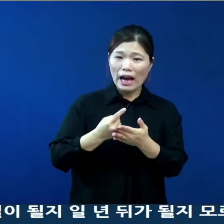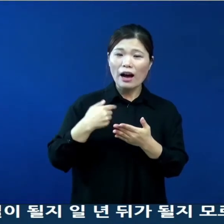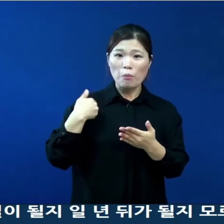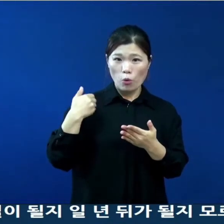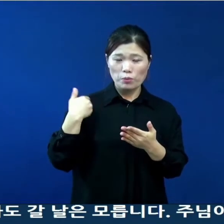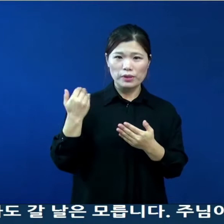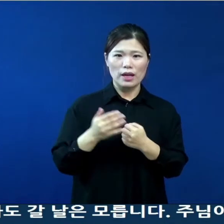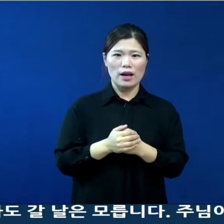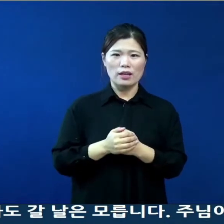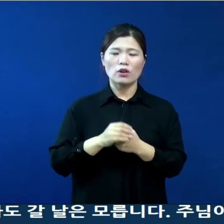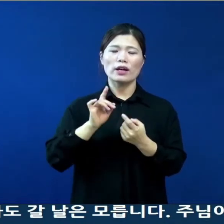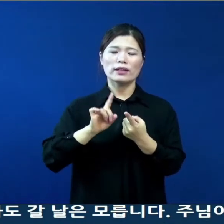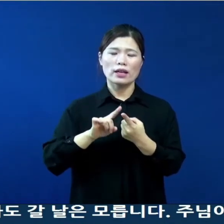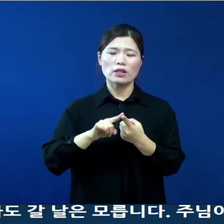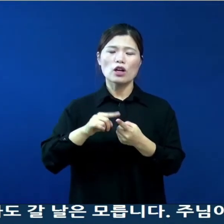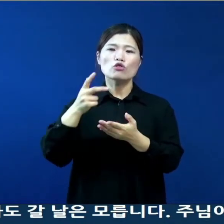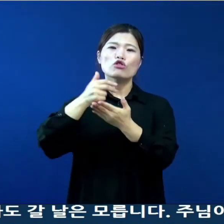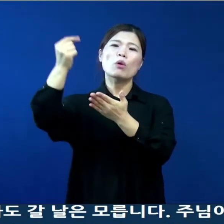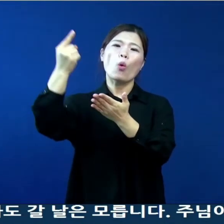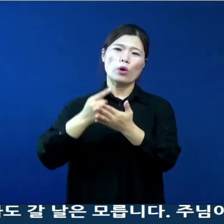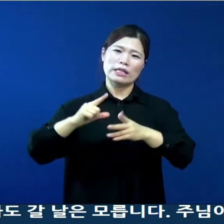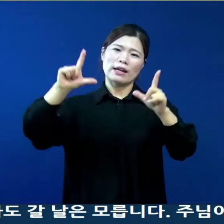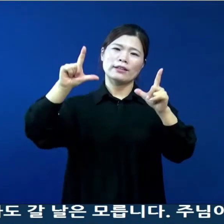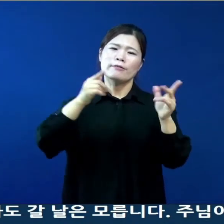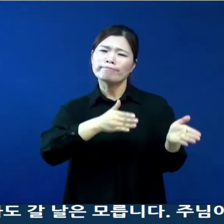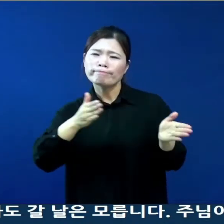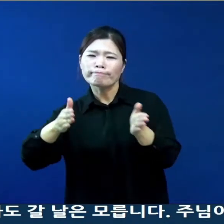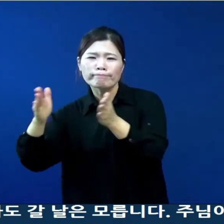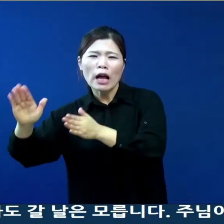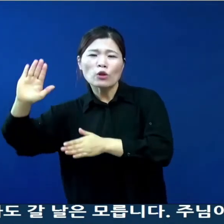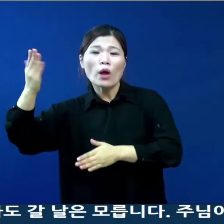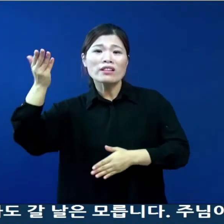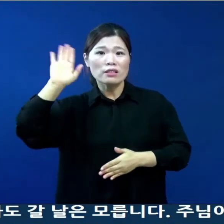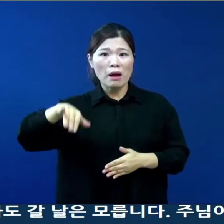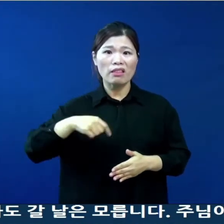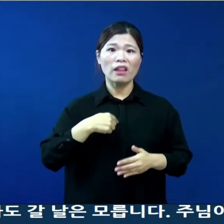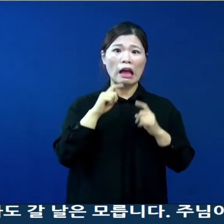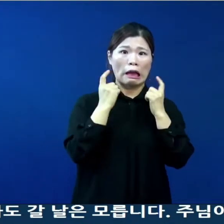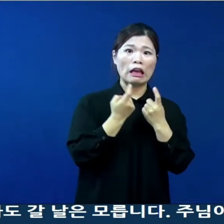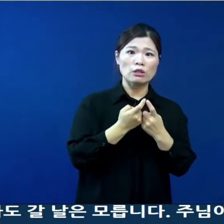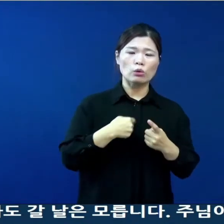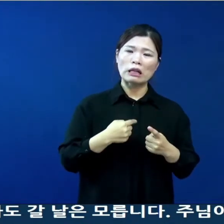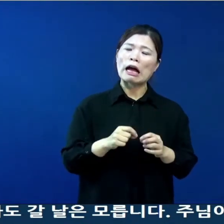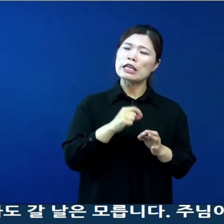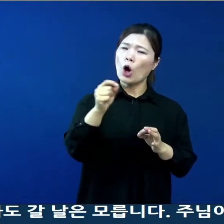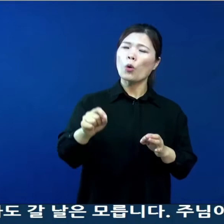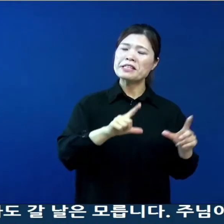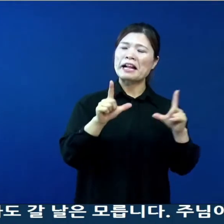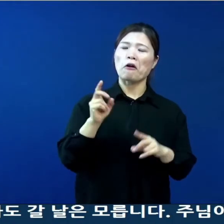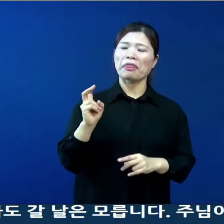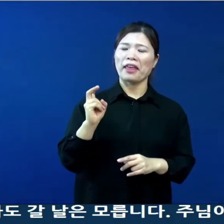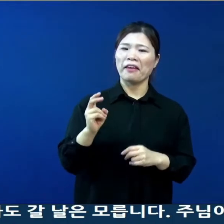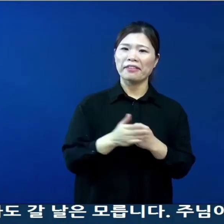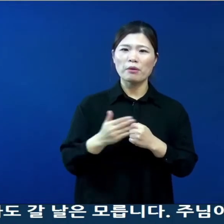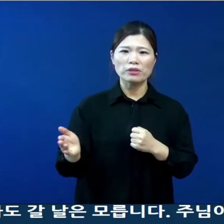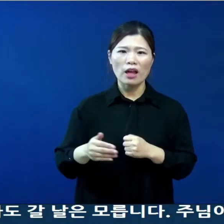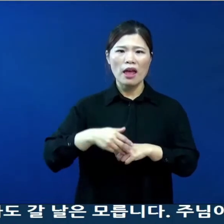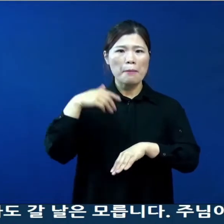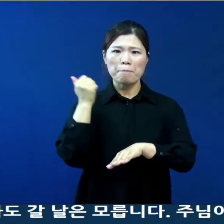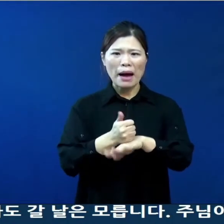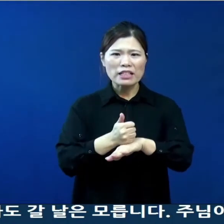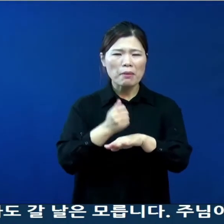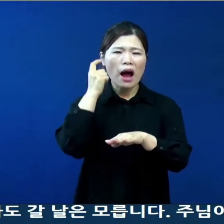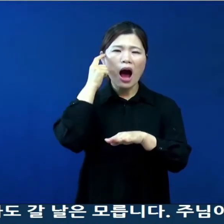그날을 대비하며 살아야 되는데, 인생은 마치 자기가 영원히 살 것처럼 마지막 셈을 기억하지